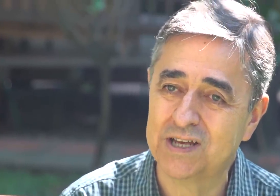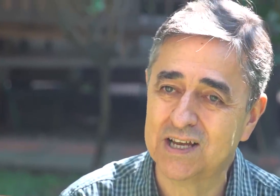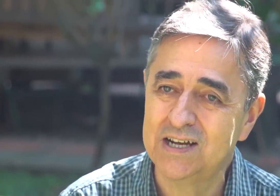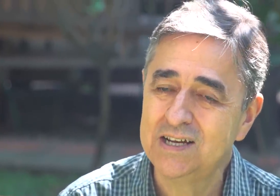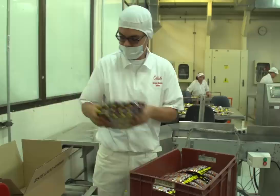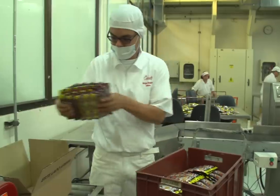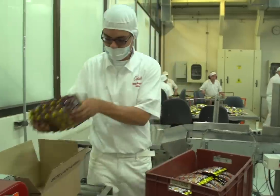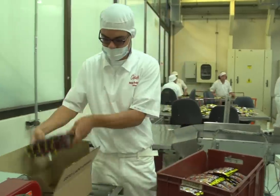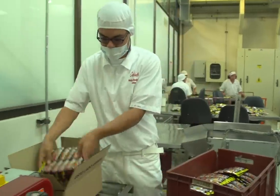pobreza